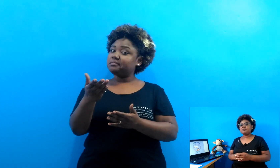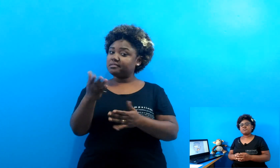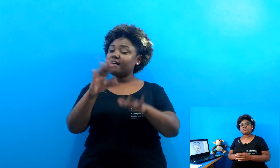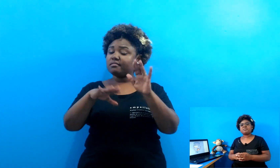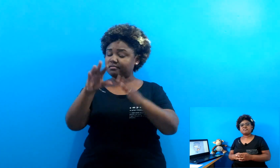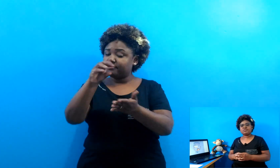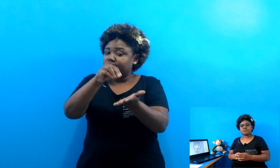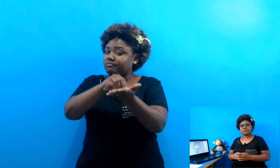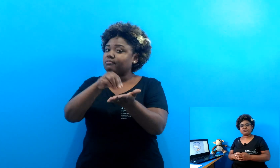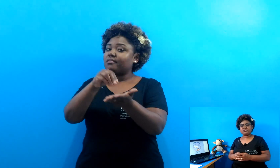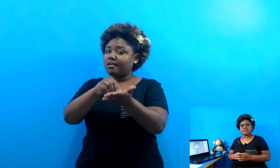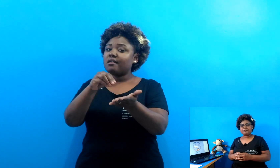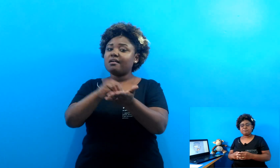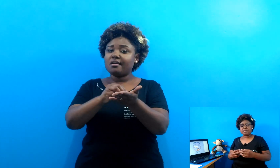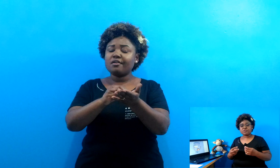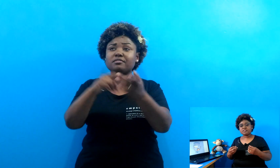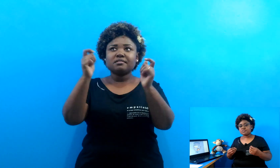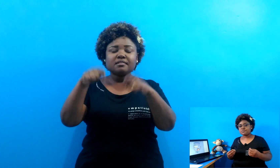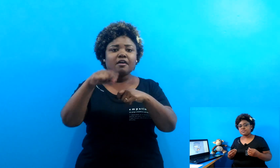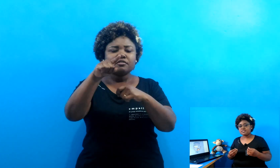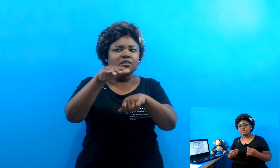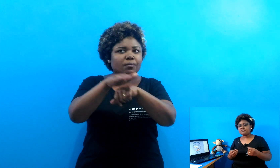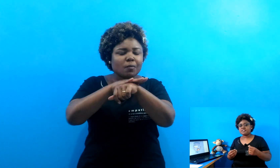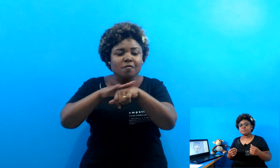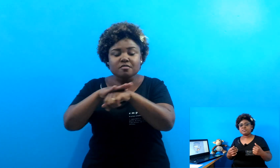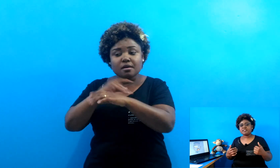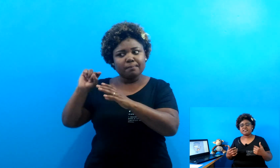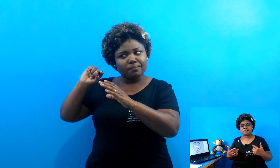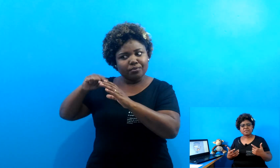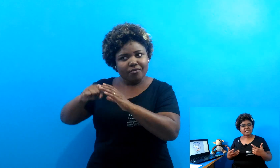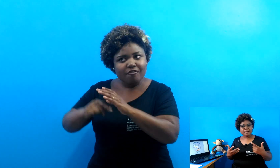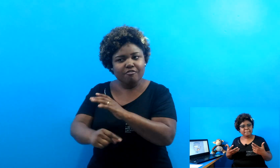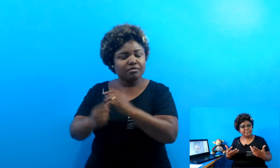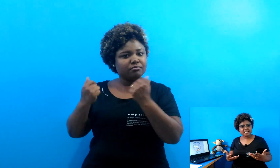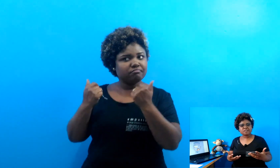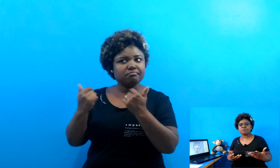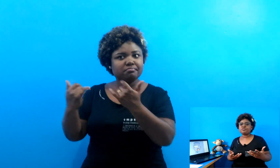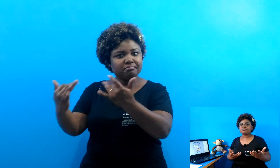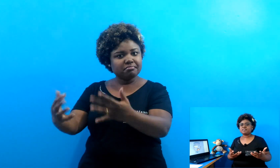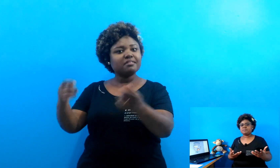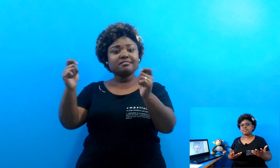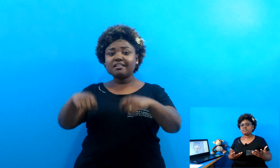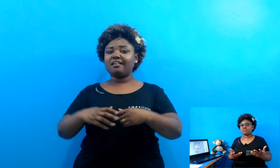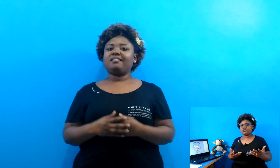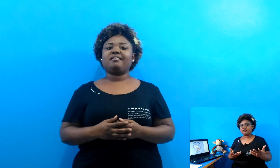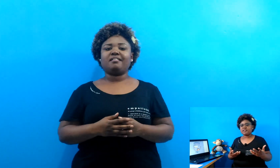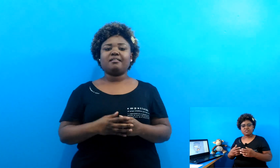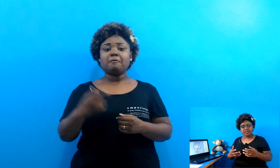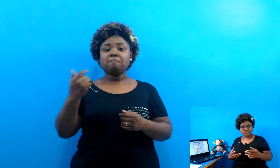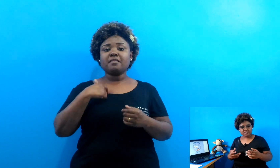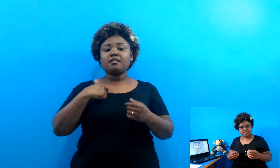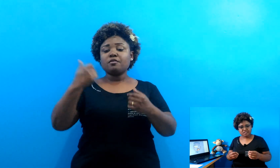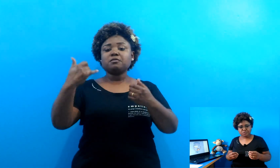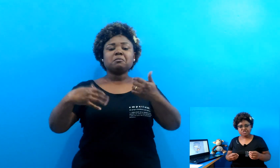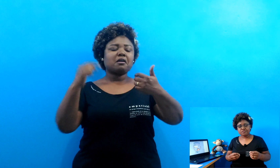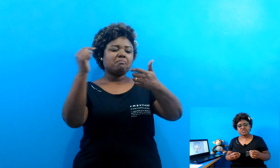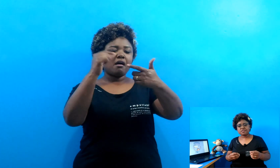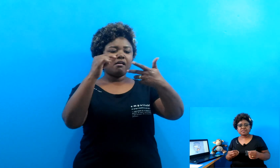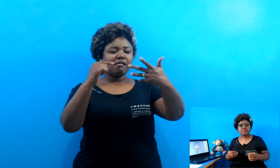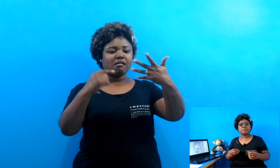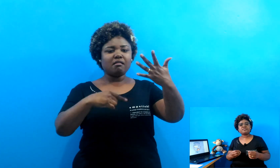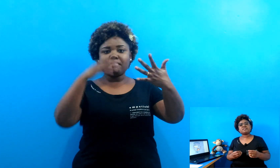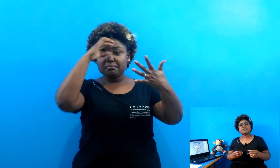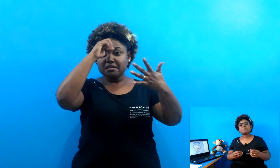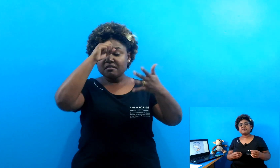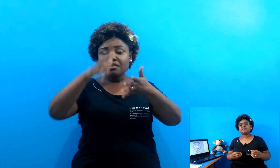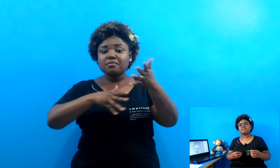não sabe sobre esse surdo. Tem muitas coisas que você poderia explicar mais profundamente. E olha só esses motivos que eu